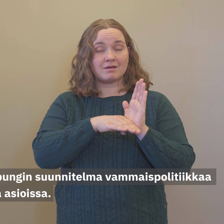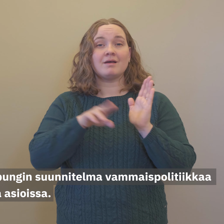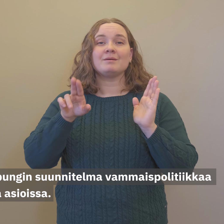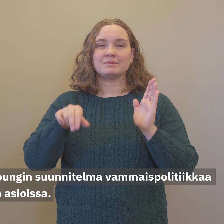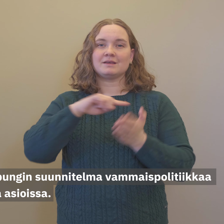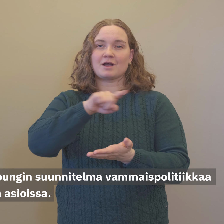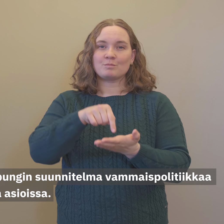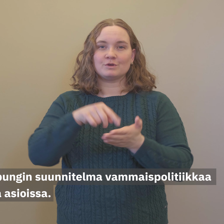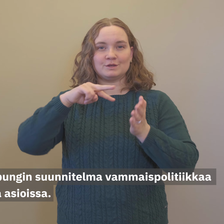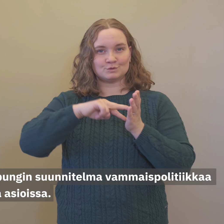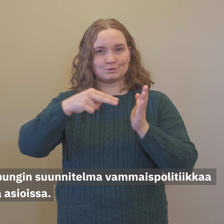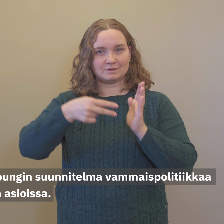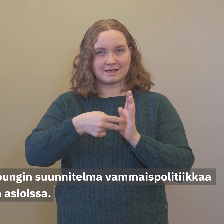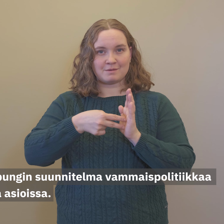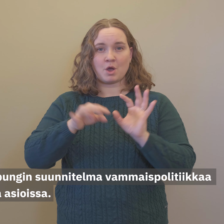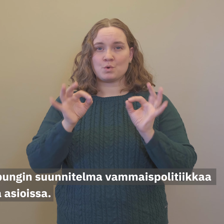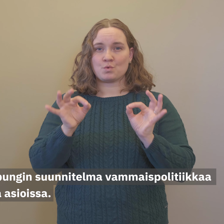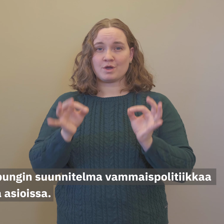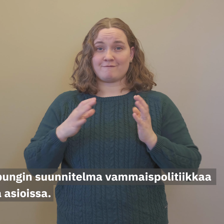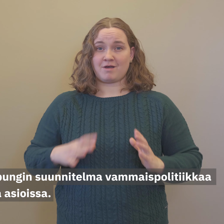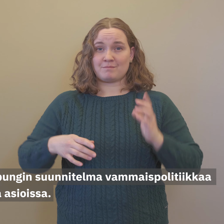suunnitelma vammaispolitiikkaa koskevissa asioissa.